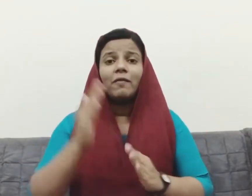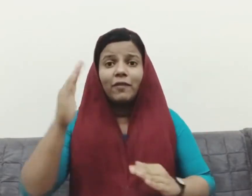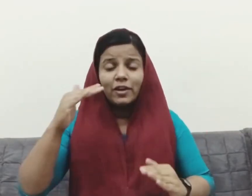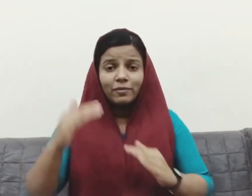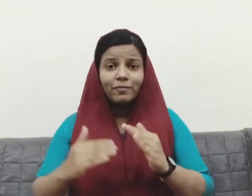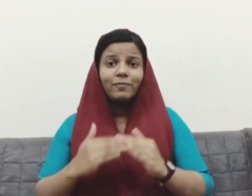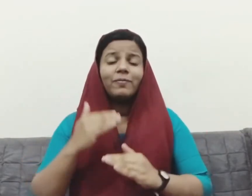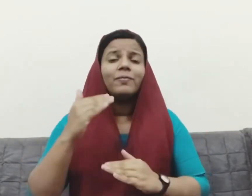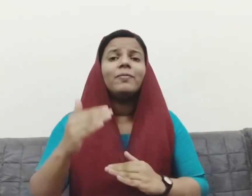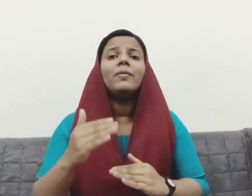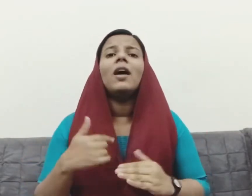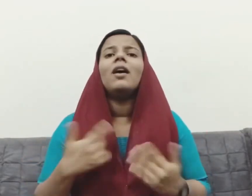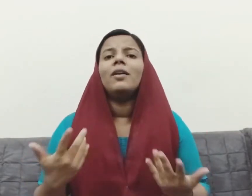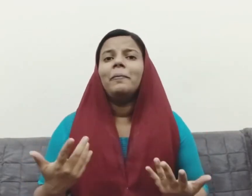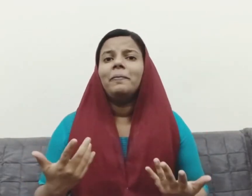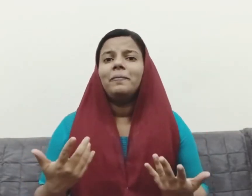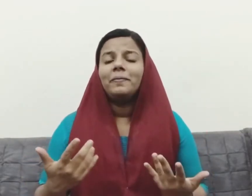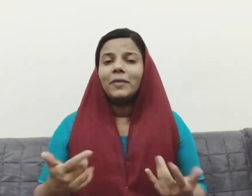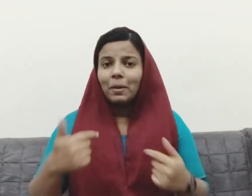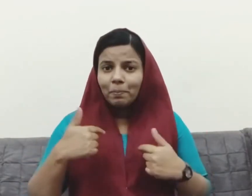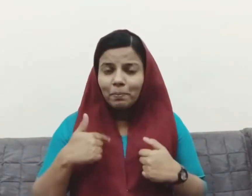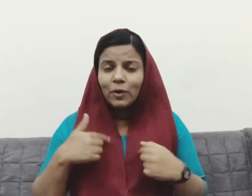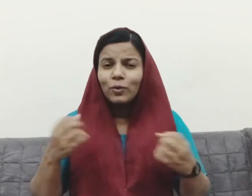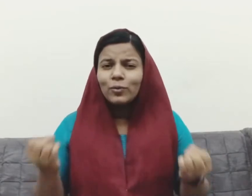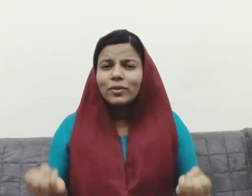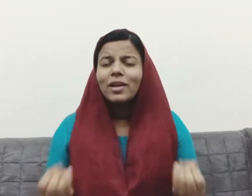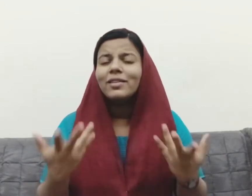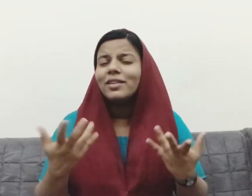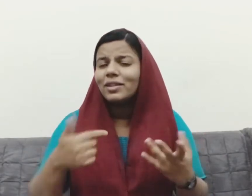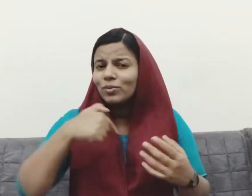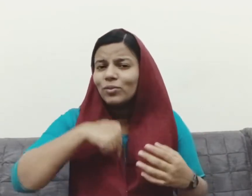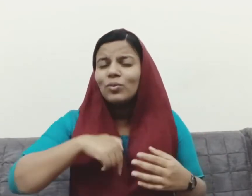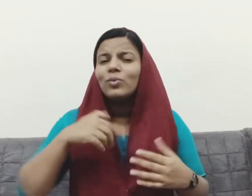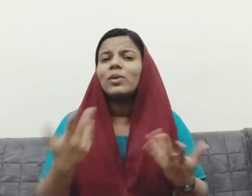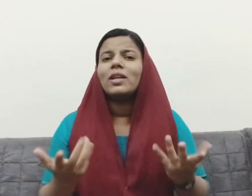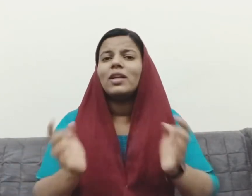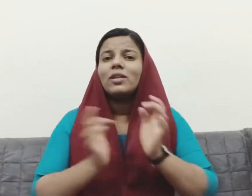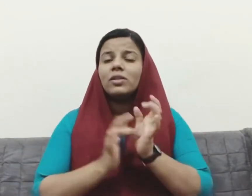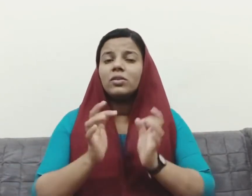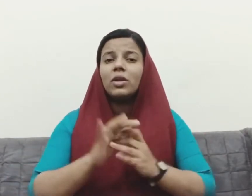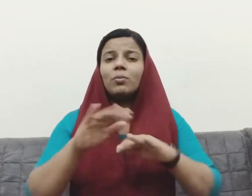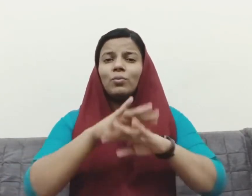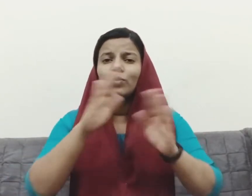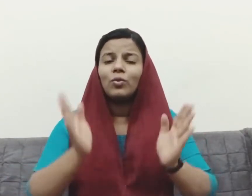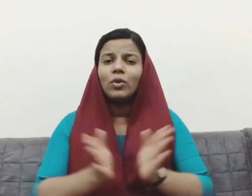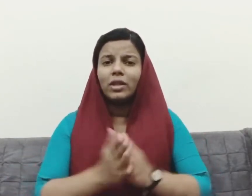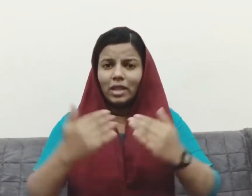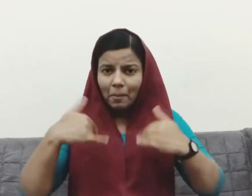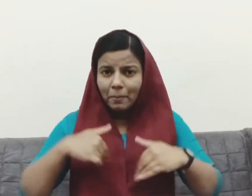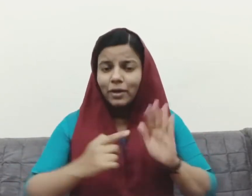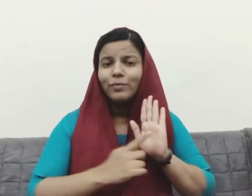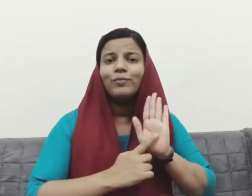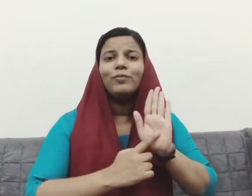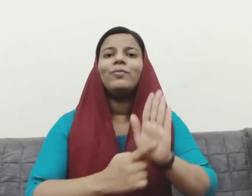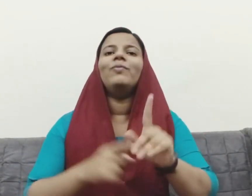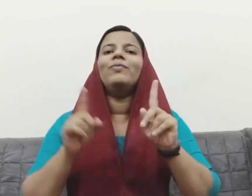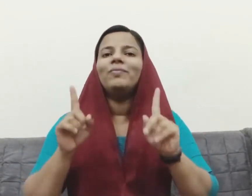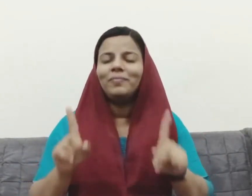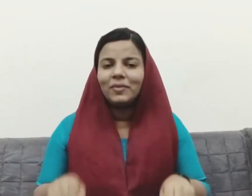സമ്പൂർണതയായ പ്രായത്തിൻ്റെ അളവും. അപ്പം നമ്മളിൽ ഉരുവായിരിക്കുന്ന ക്രിസ്തുവിൻ്റെ ആ പൂർണ്ണത നമ്മളിലൂടെ വെളിപ്പെടുവാൻ വേണ്ടി.